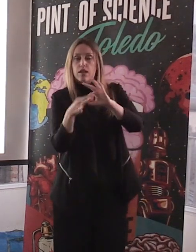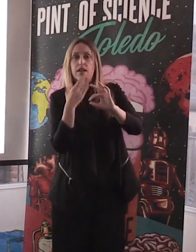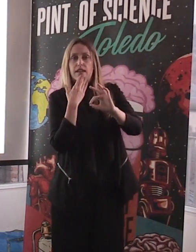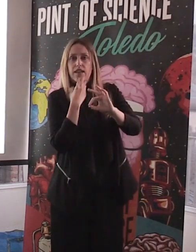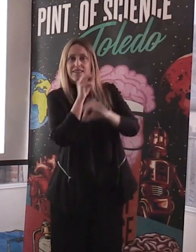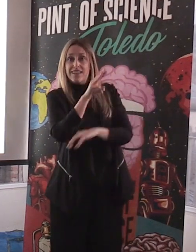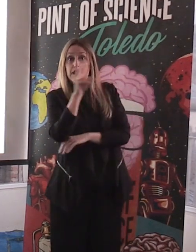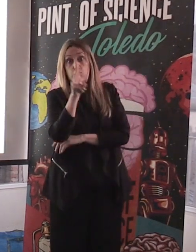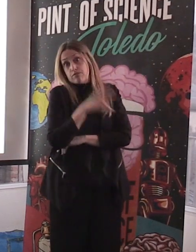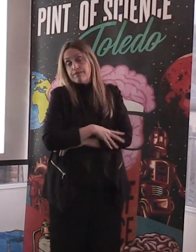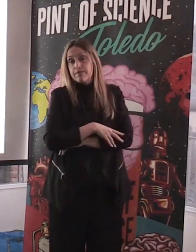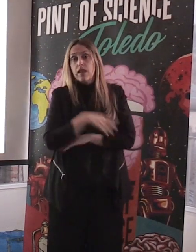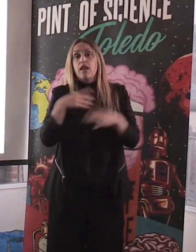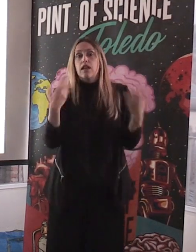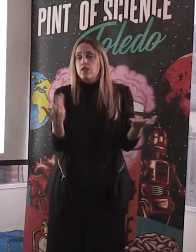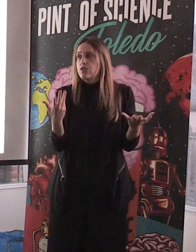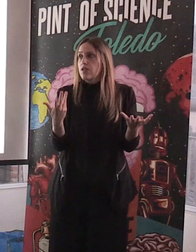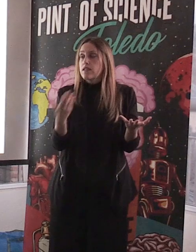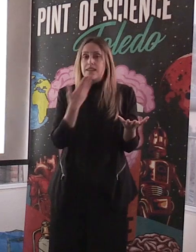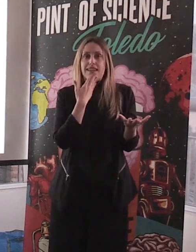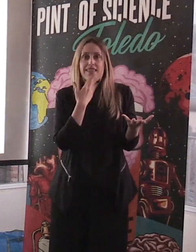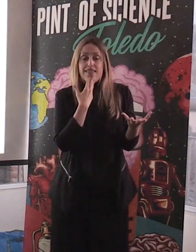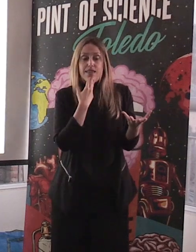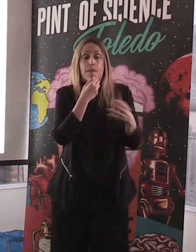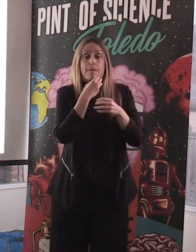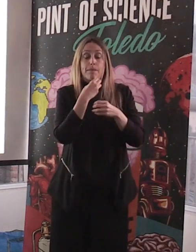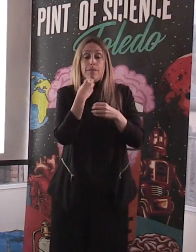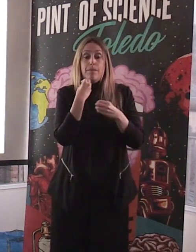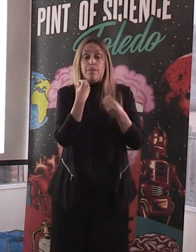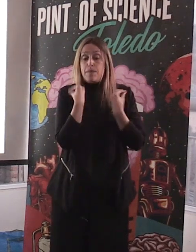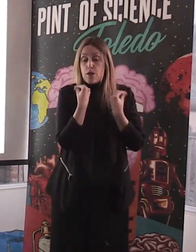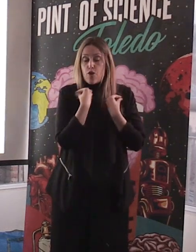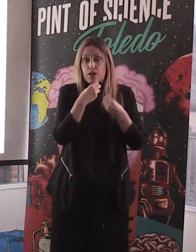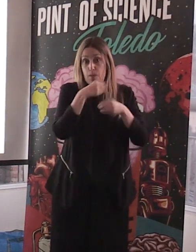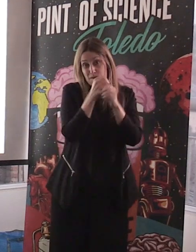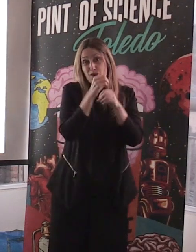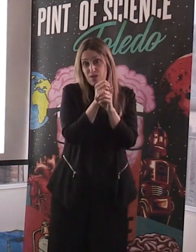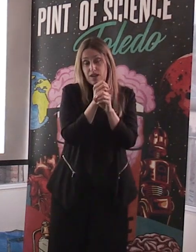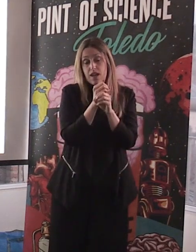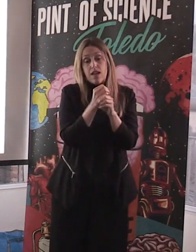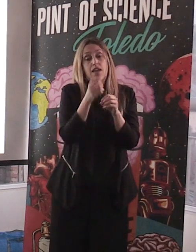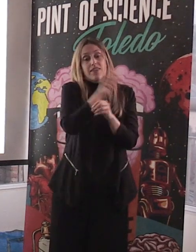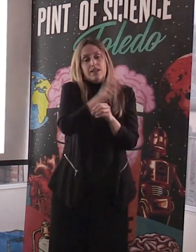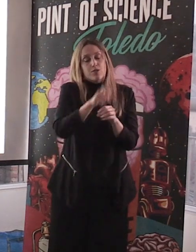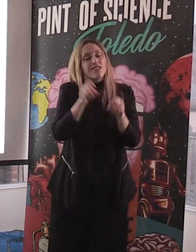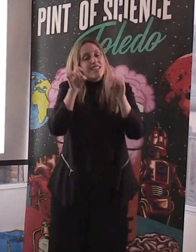32 años. Entonces, la edad biológica de las personas no es igual que la